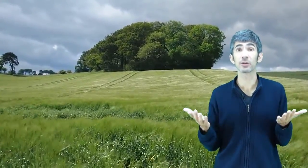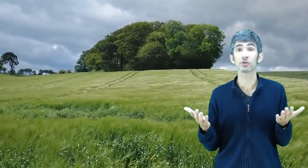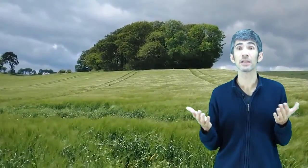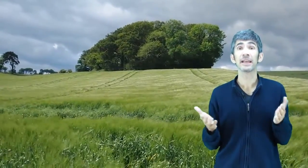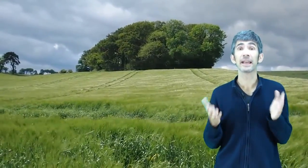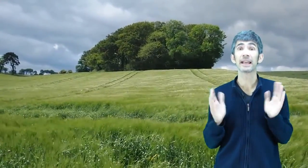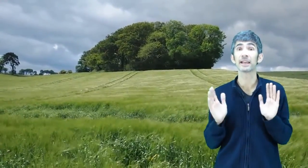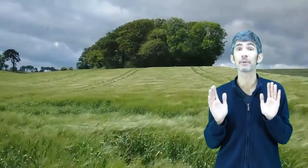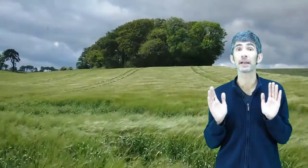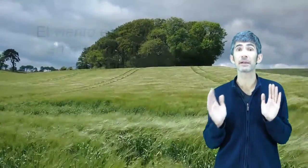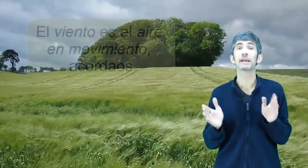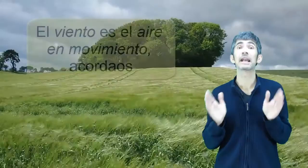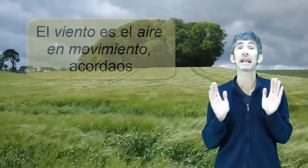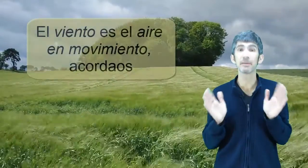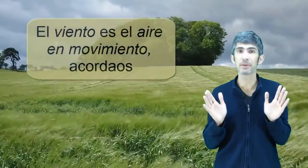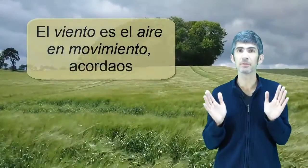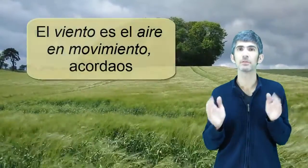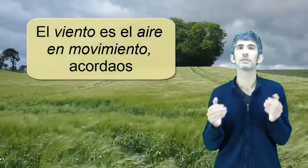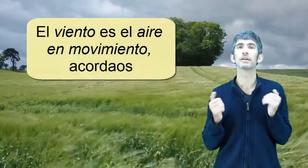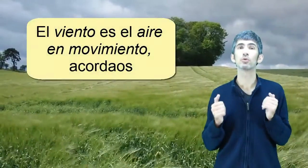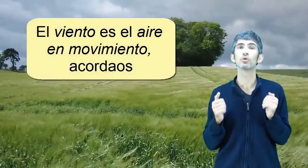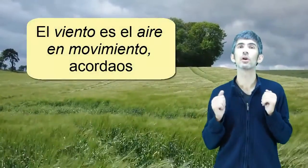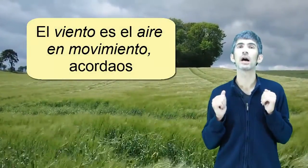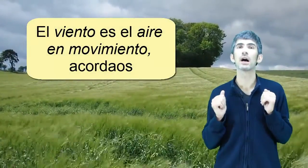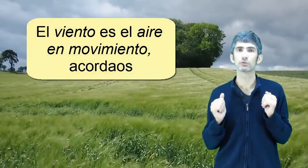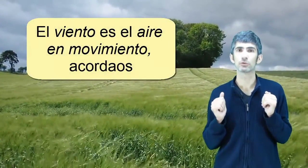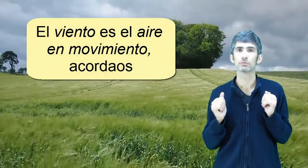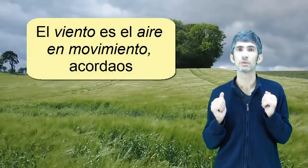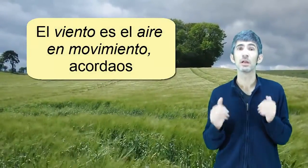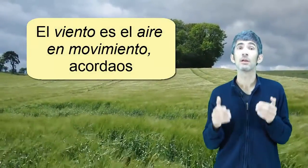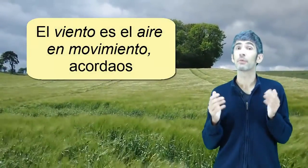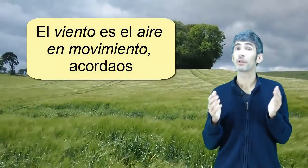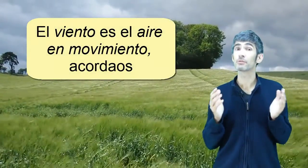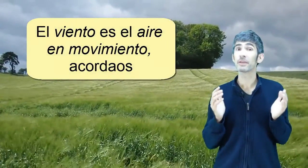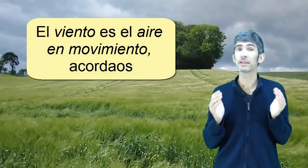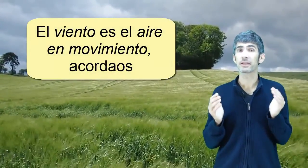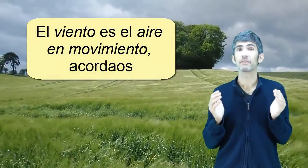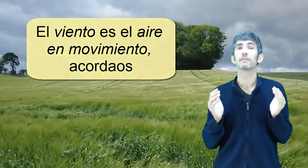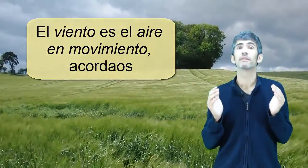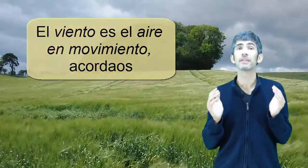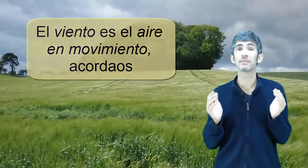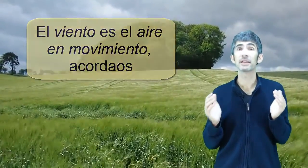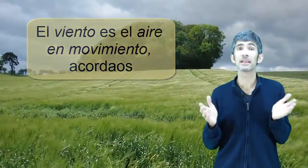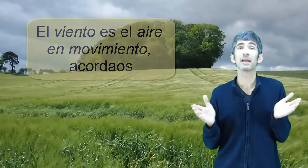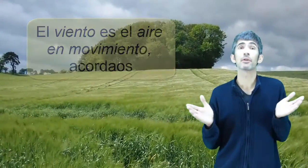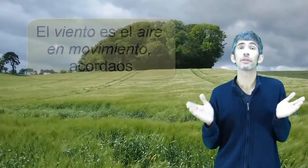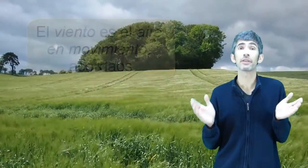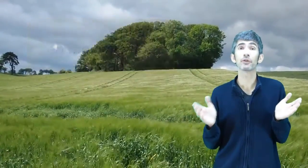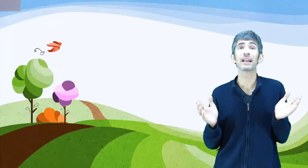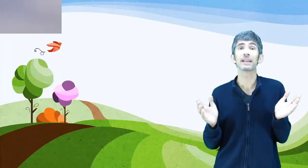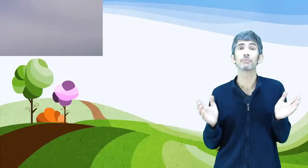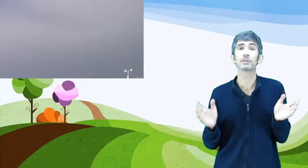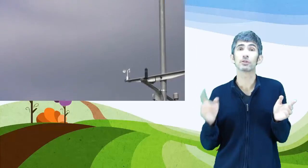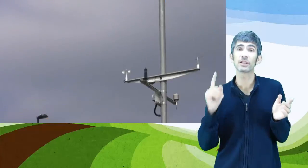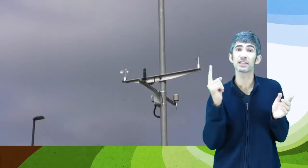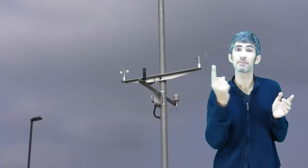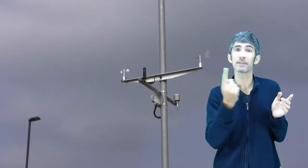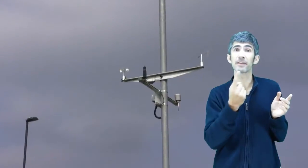el aire va a ir rápido de 1 out podemos medir fácilmente la velocidad con el anemómetro de esa especie de